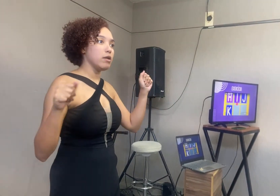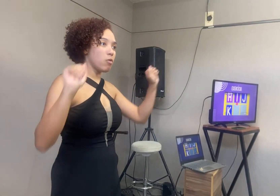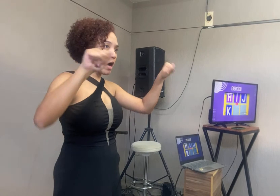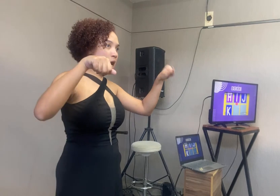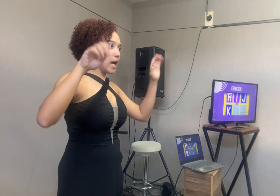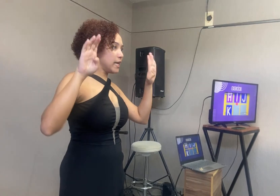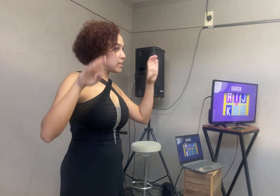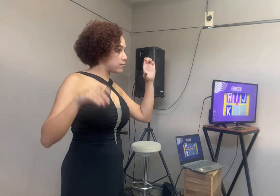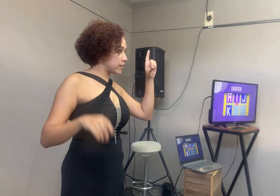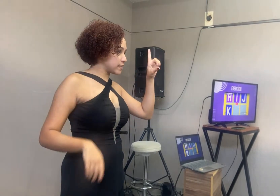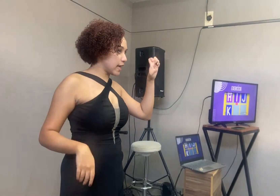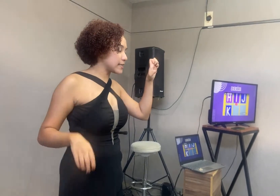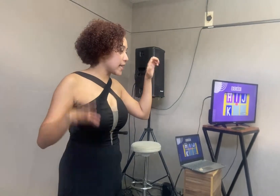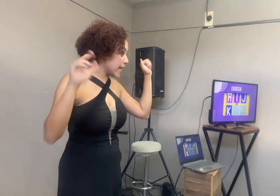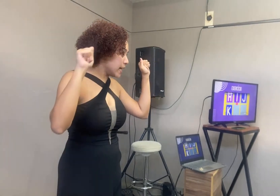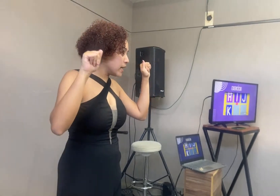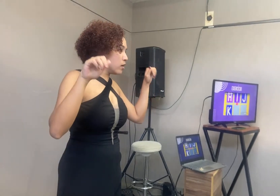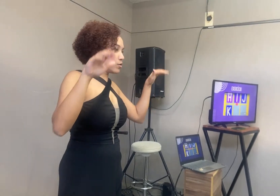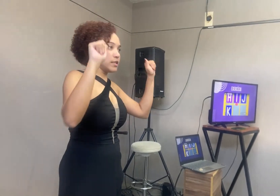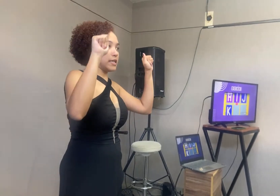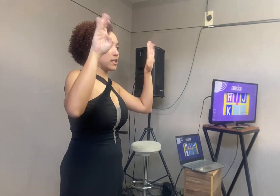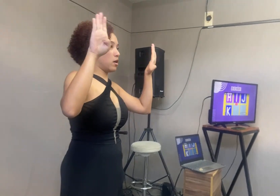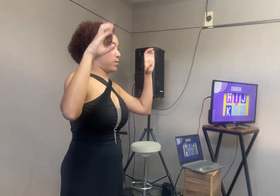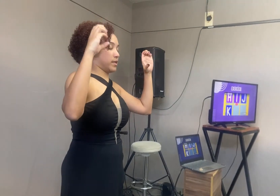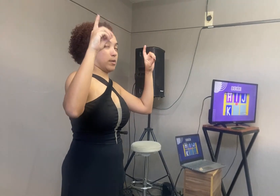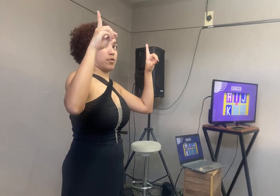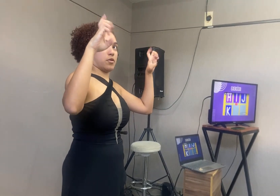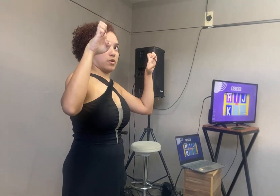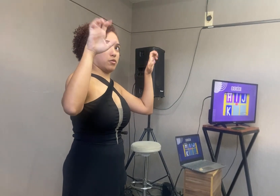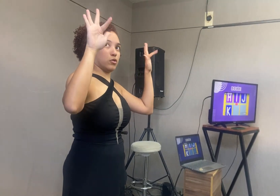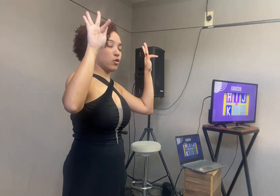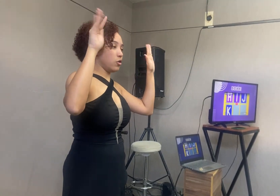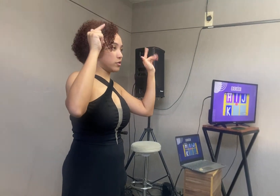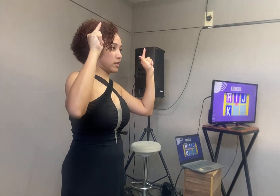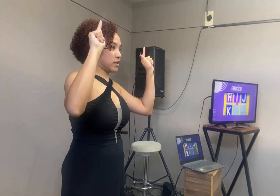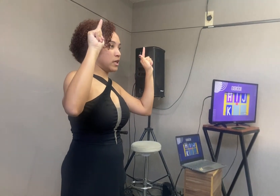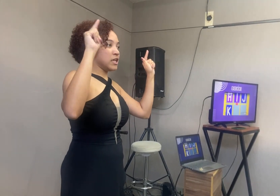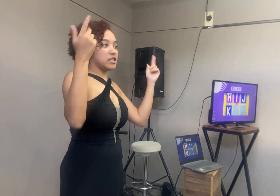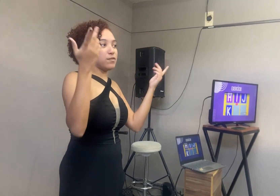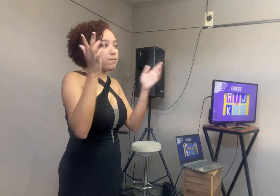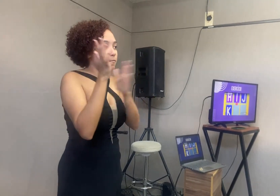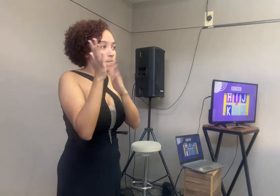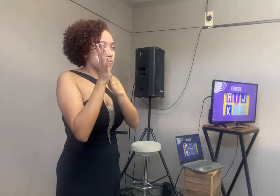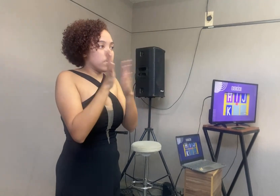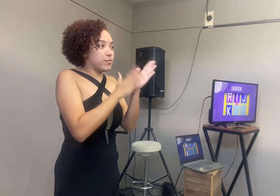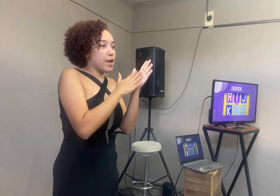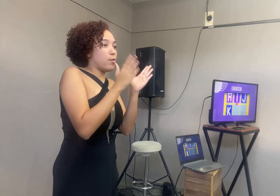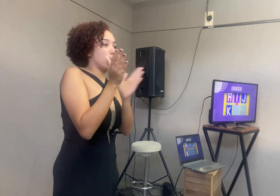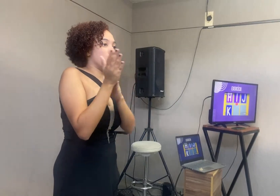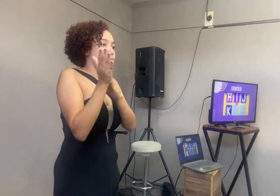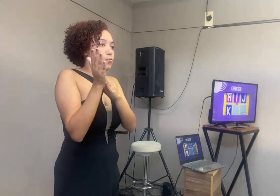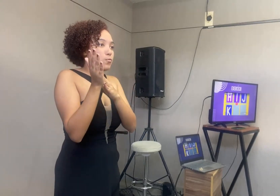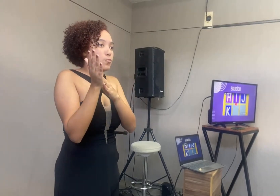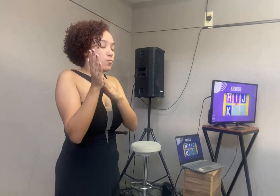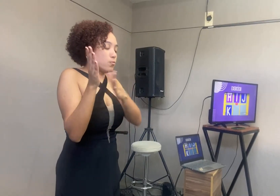domínio ali de fazer até os testes, igual, por exemplo, eu não dou conta de ter